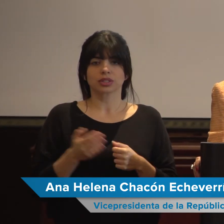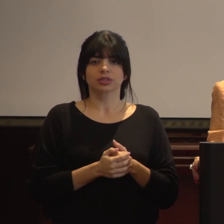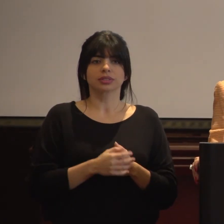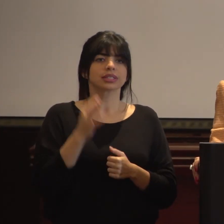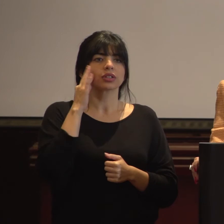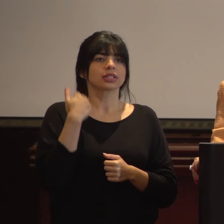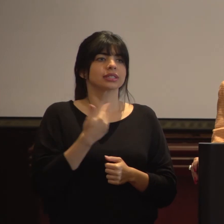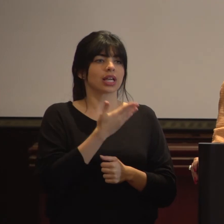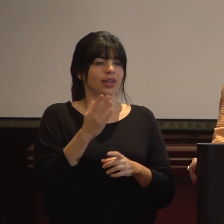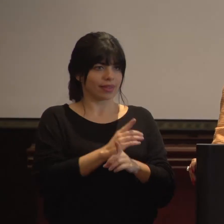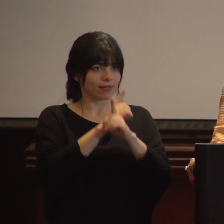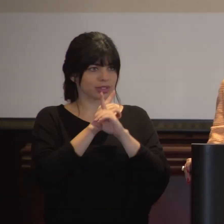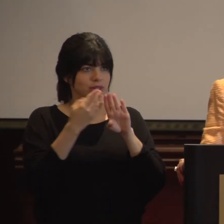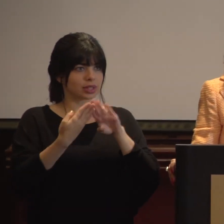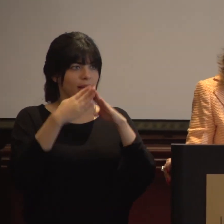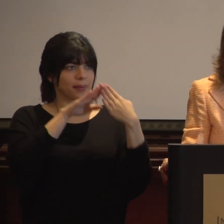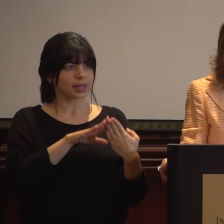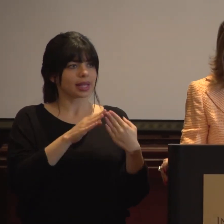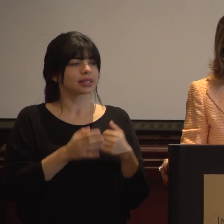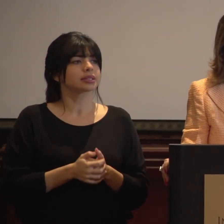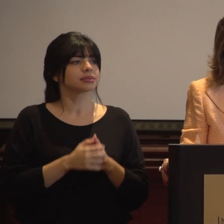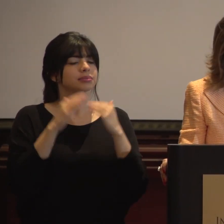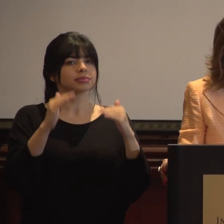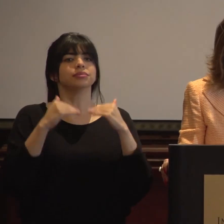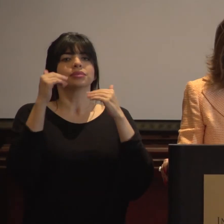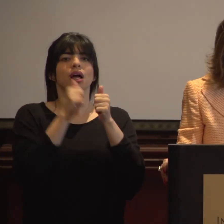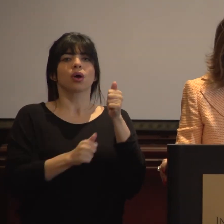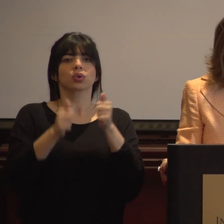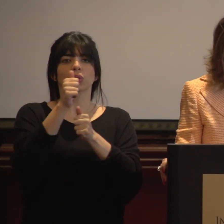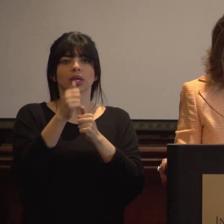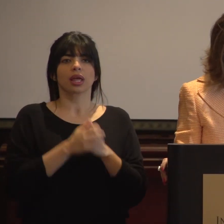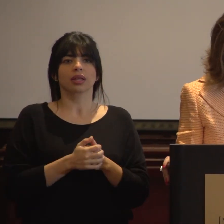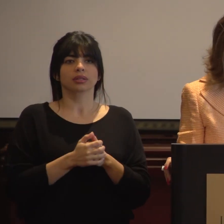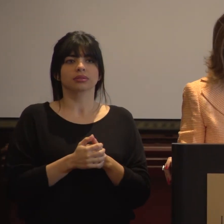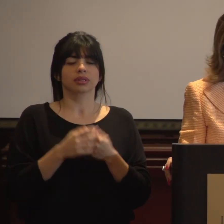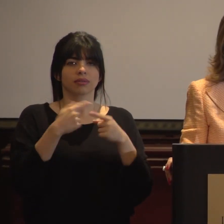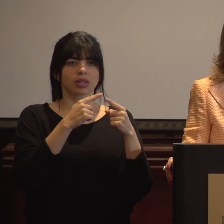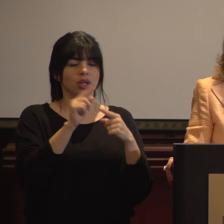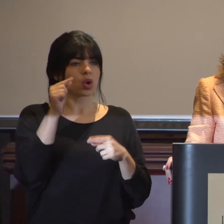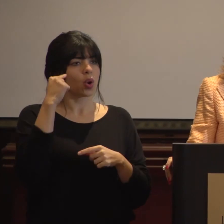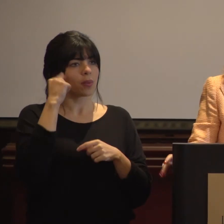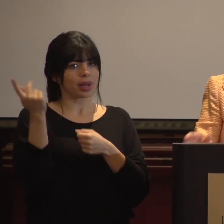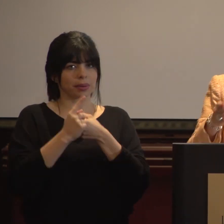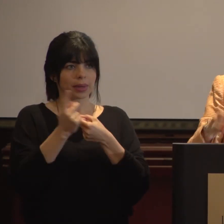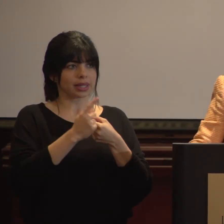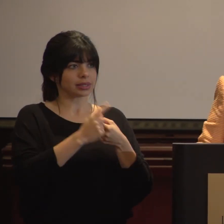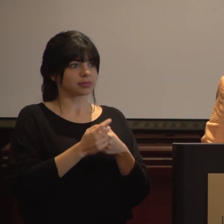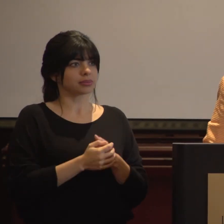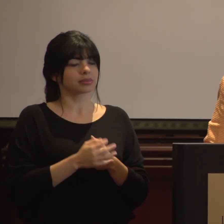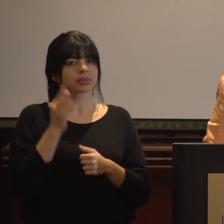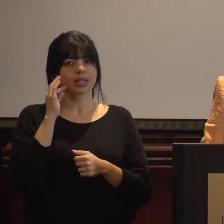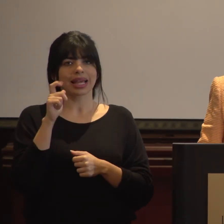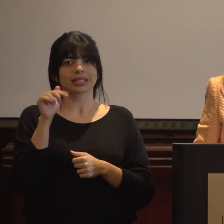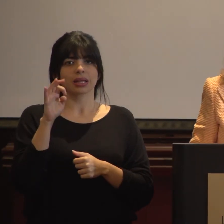señoras y señores Defensores de los habitantes altas autoridades de los ilustrados gobiernos participantes señora